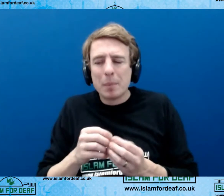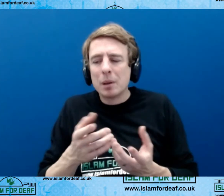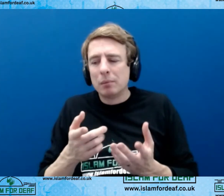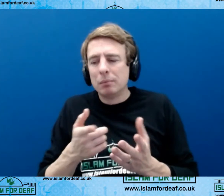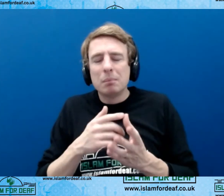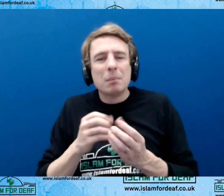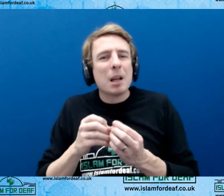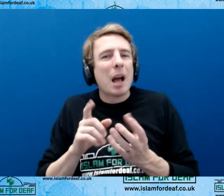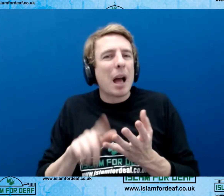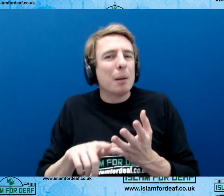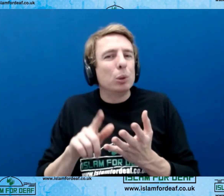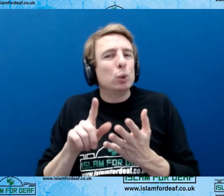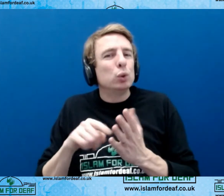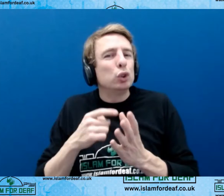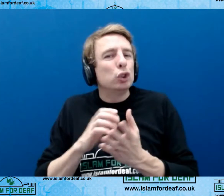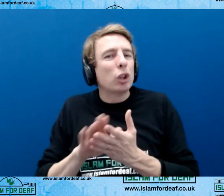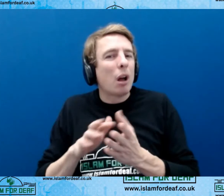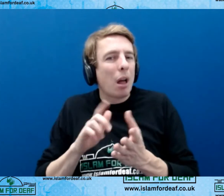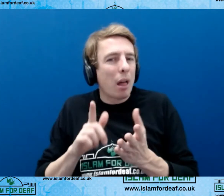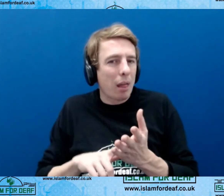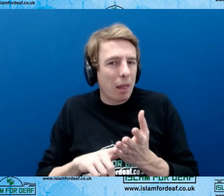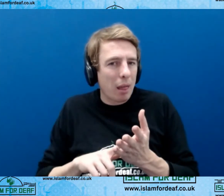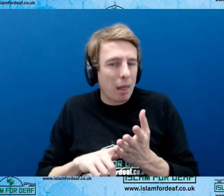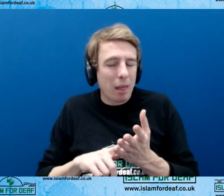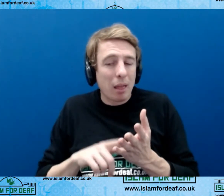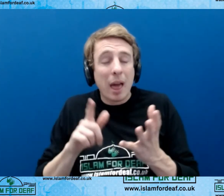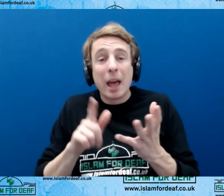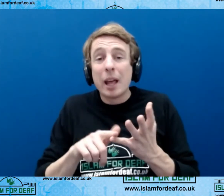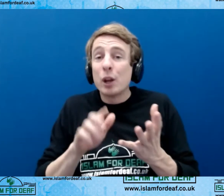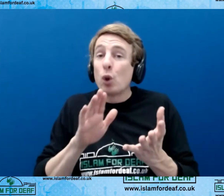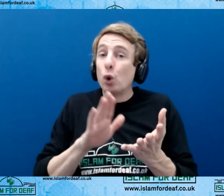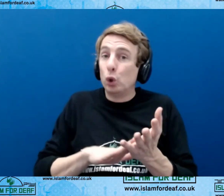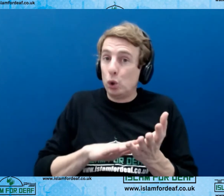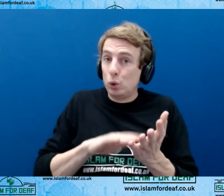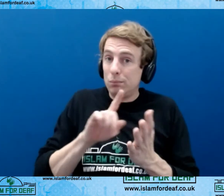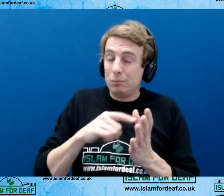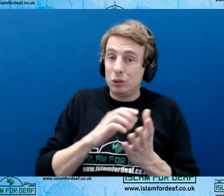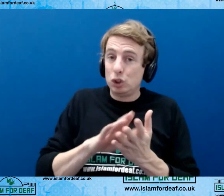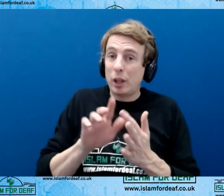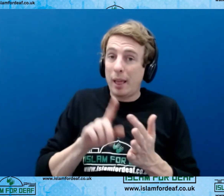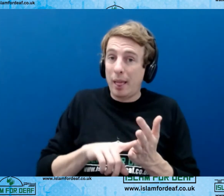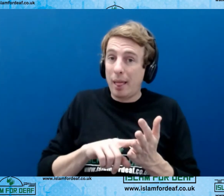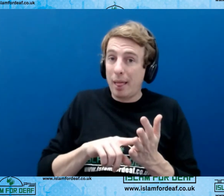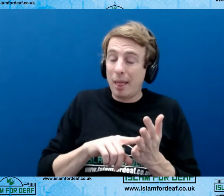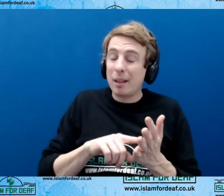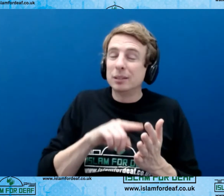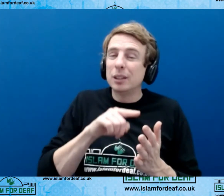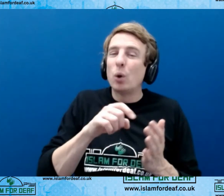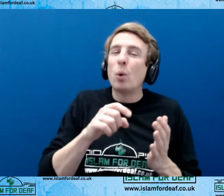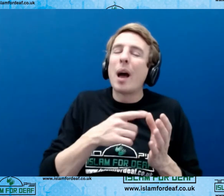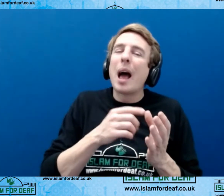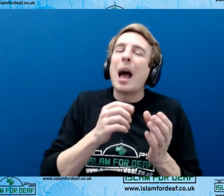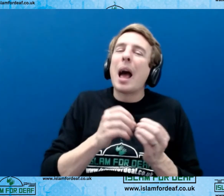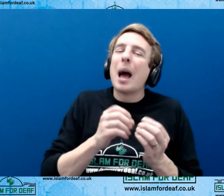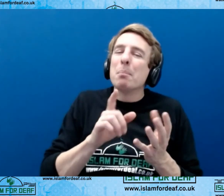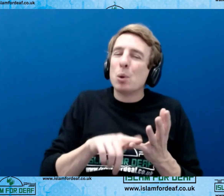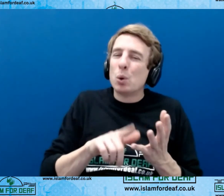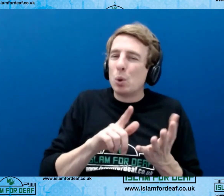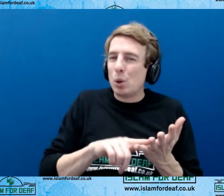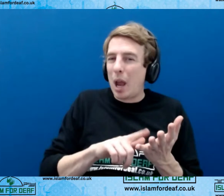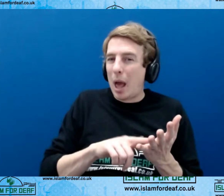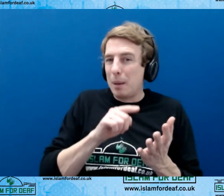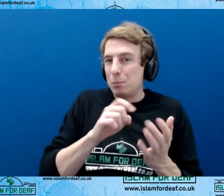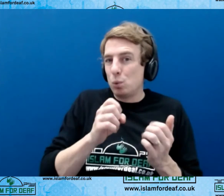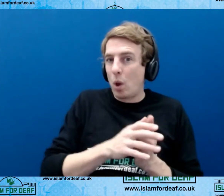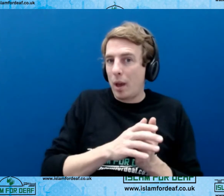لهب. Jamil as well, the wife of Abu Lahab. فلا يذكرون إلا بالسوء.